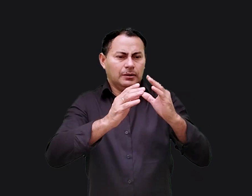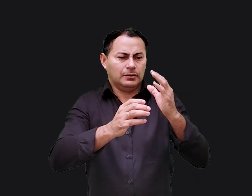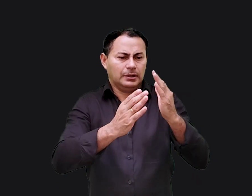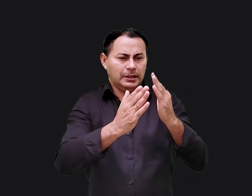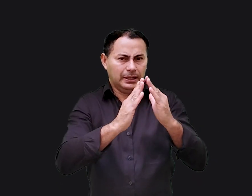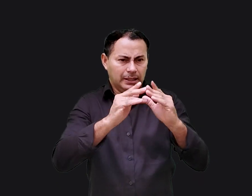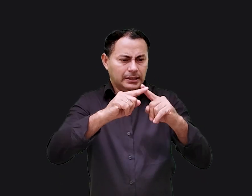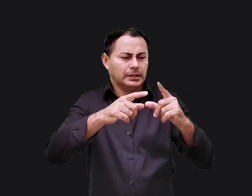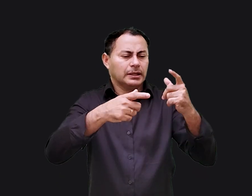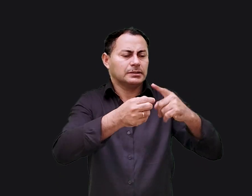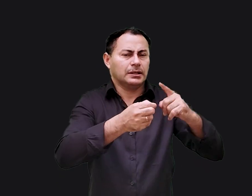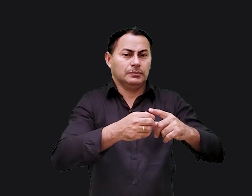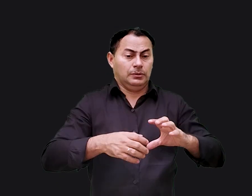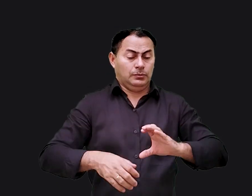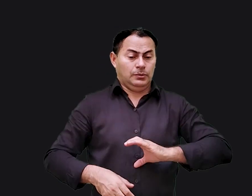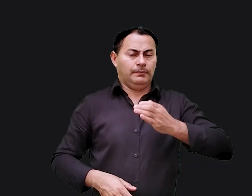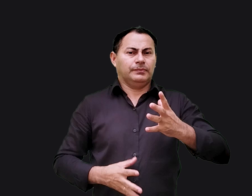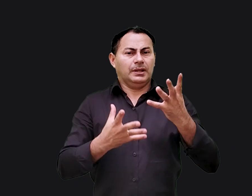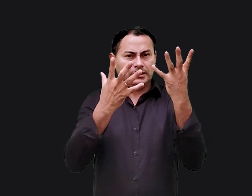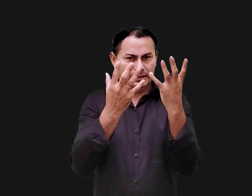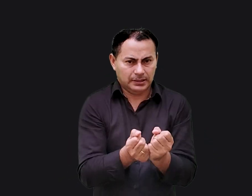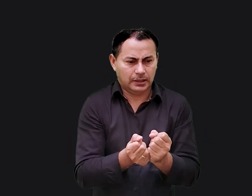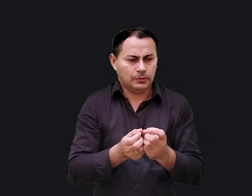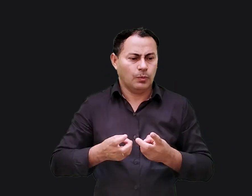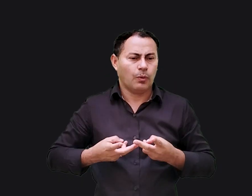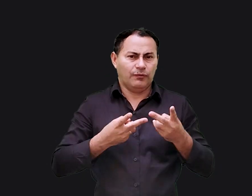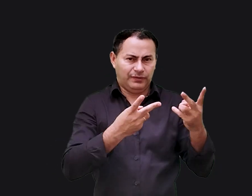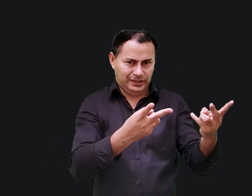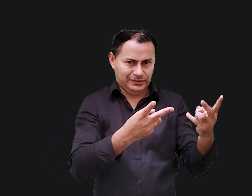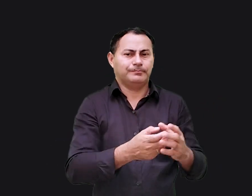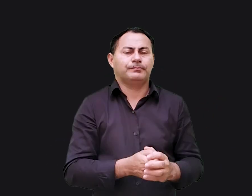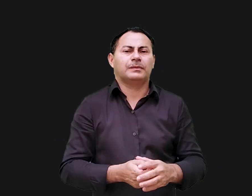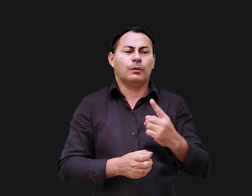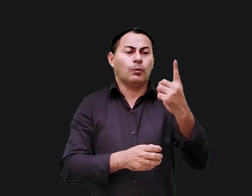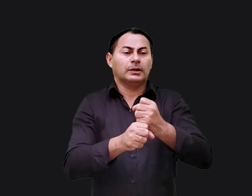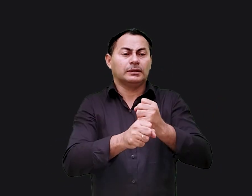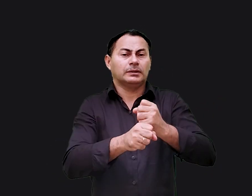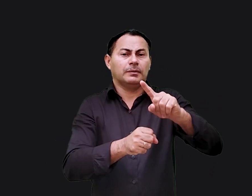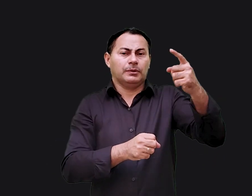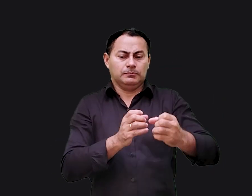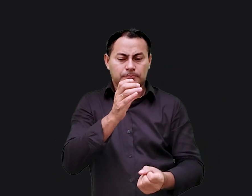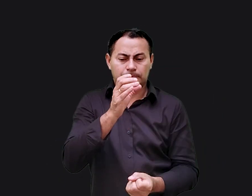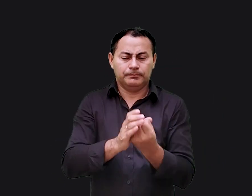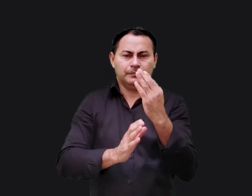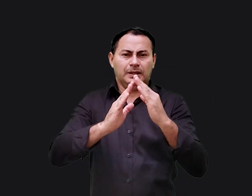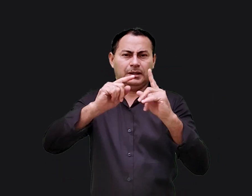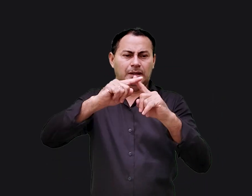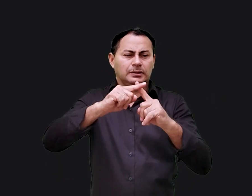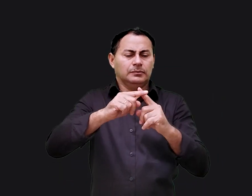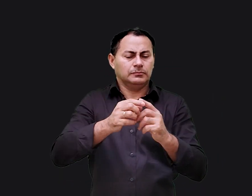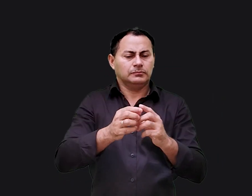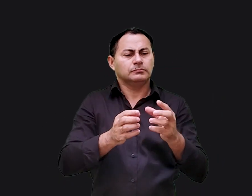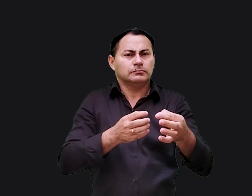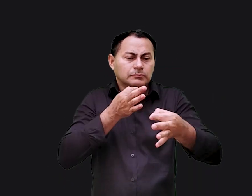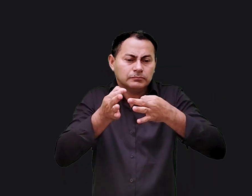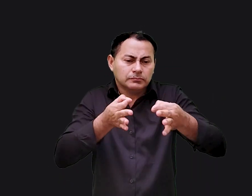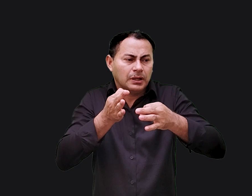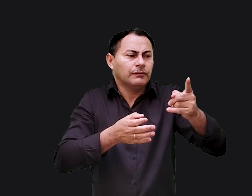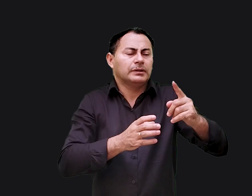e, muito entusiasmados, aceitaram o convite. Um ano mais tarde, os fundadores daquela igrejinha sugeriram que ele fosse